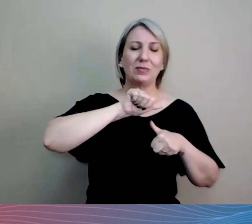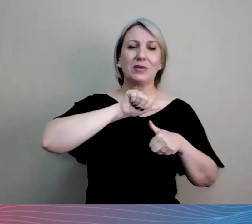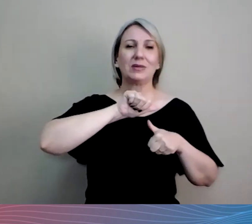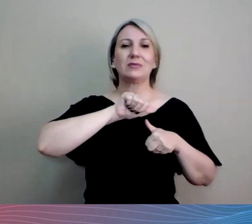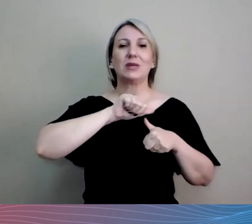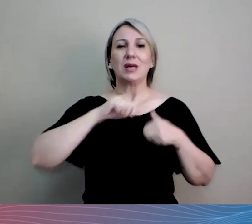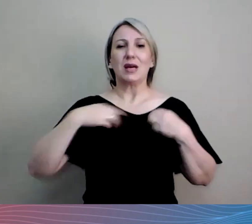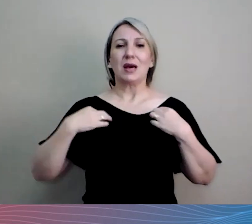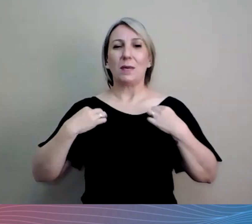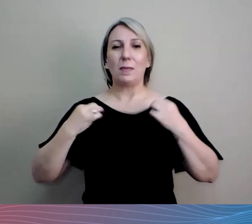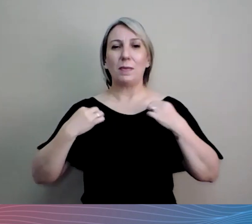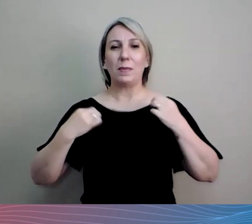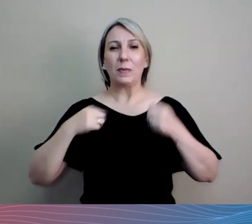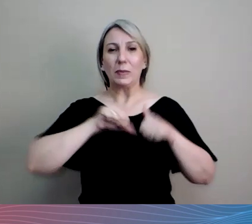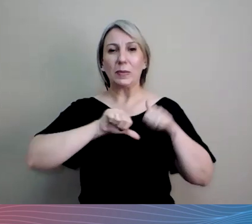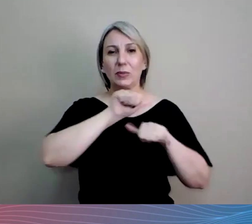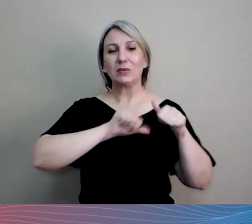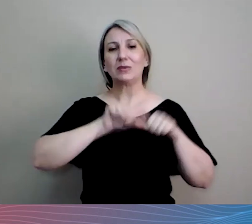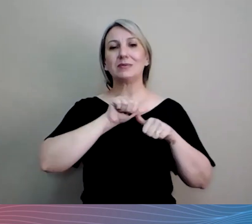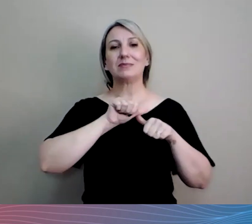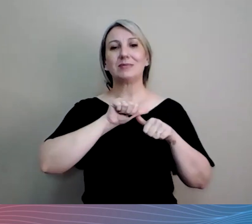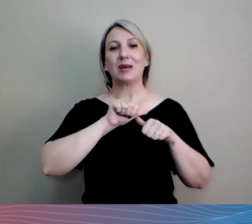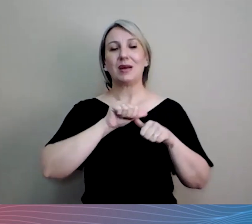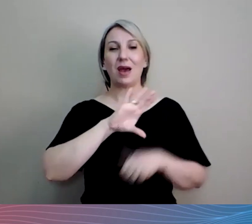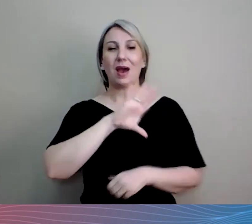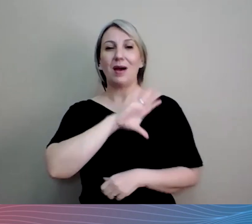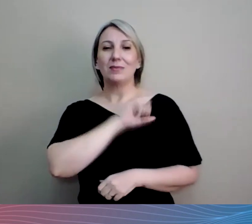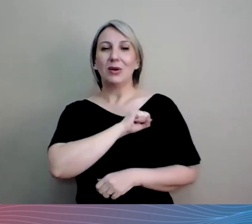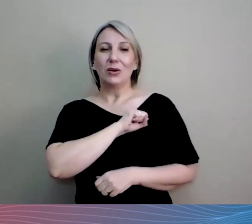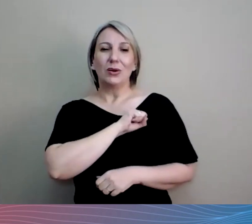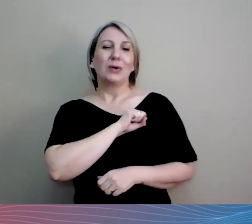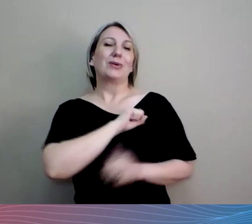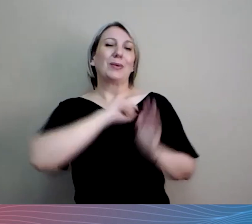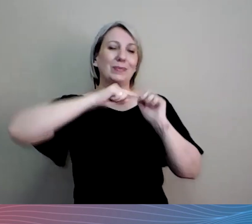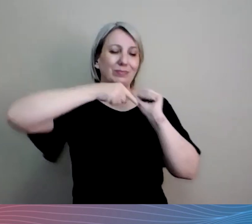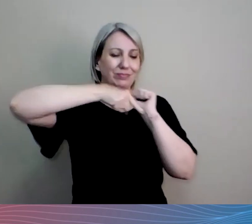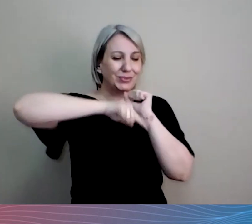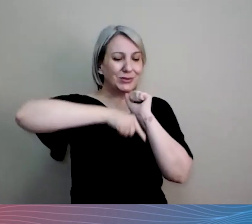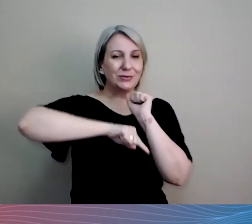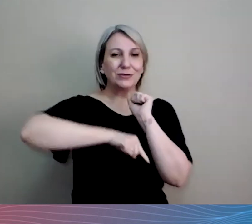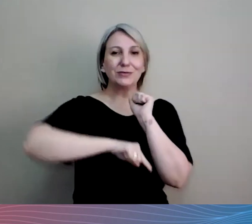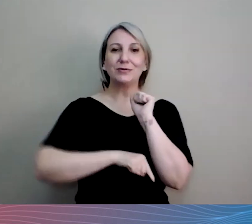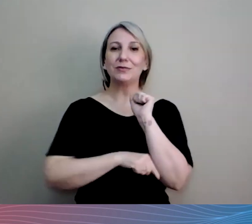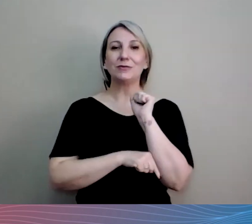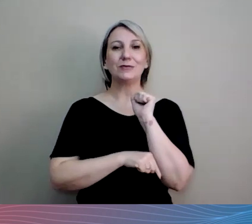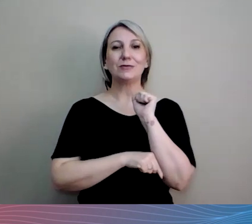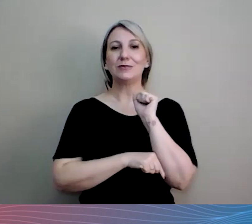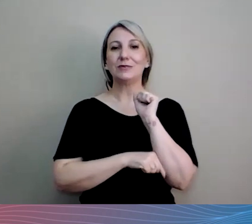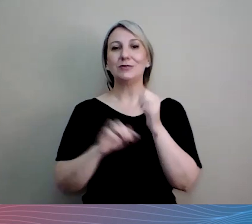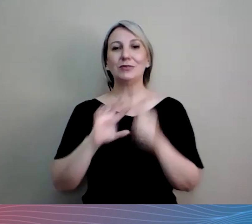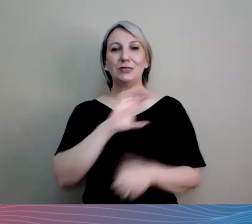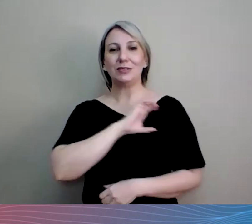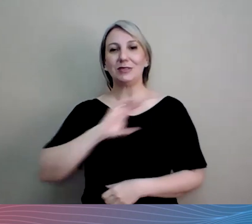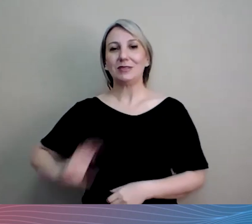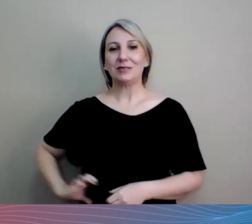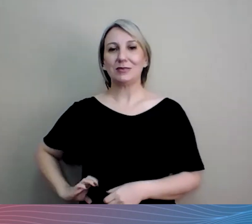misericórdia, que é o esplâncnon. Vamos nos revestir, irmãos, com o esplâncnon de Cristo,